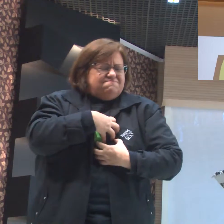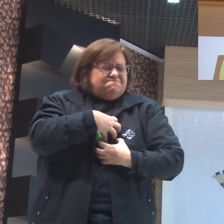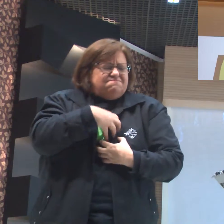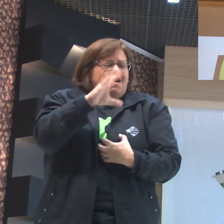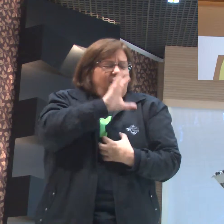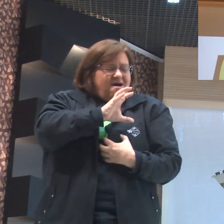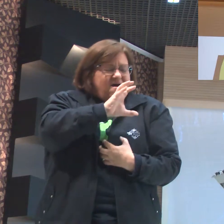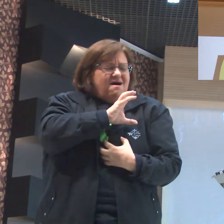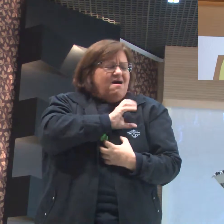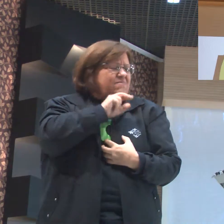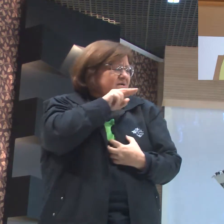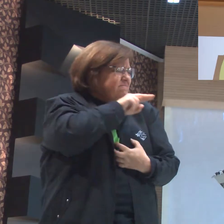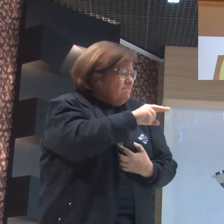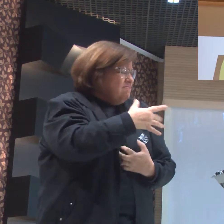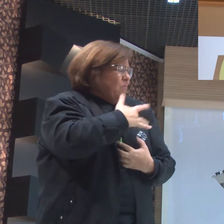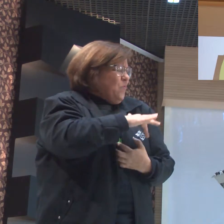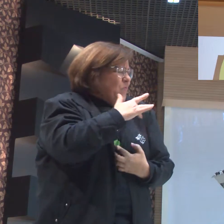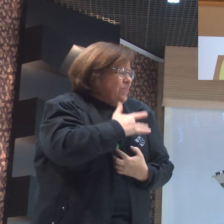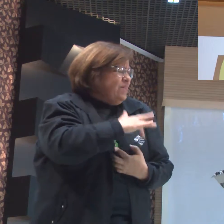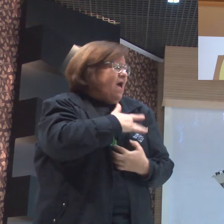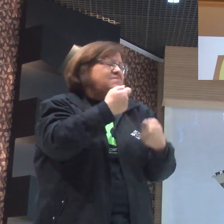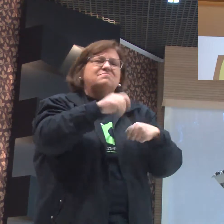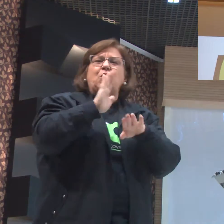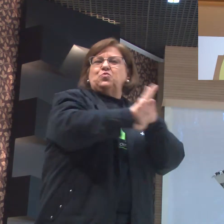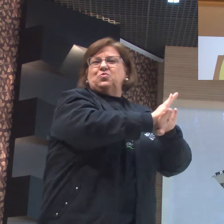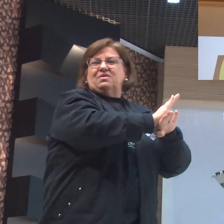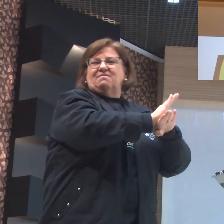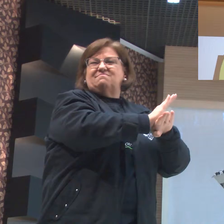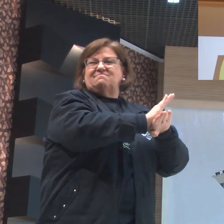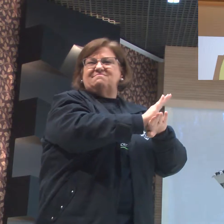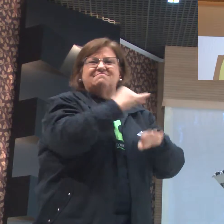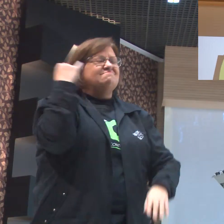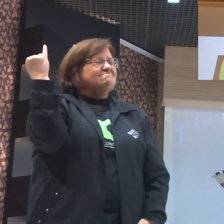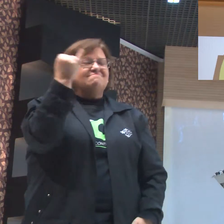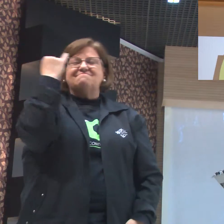tinham amor, que eram solidários, contribuíam.